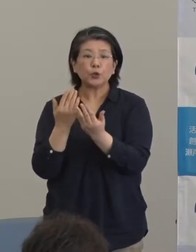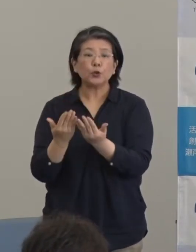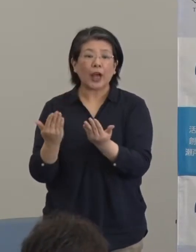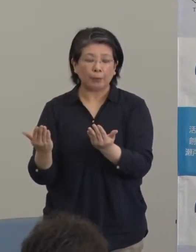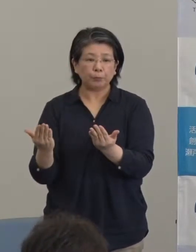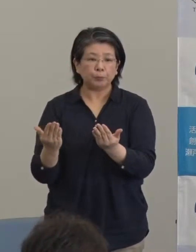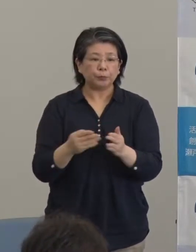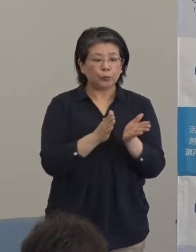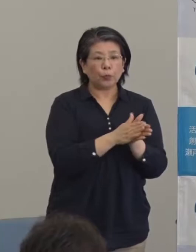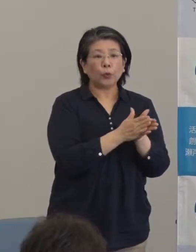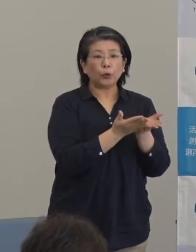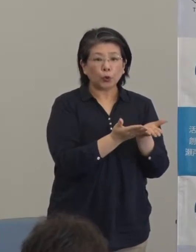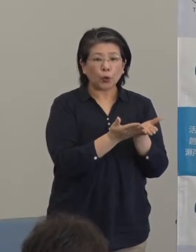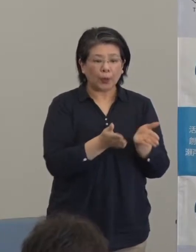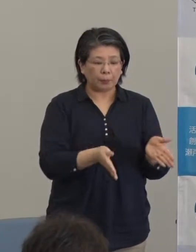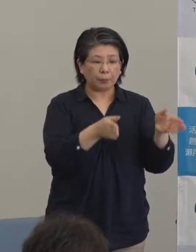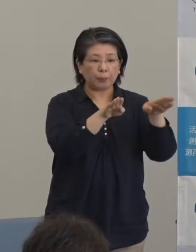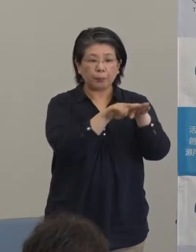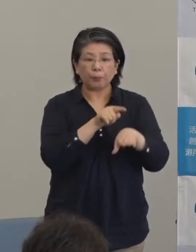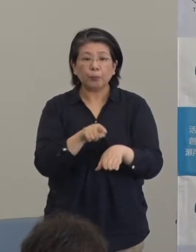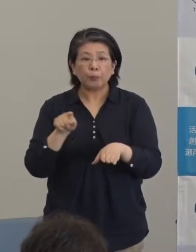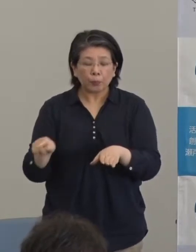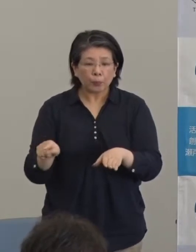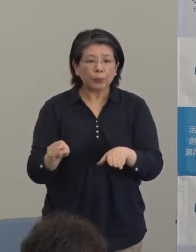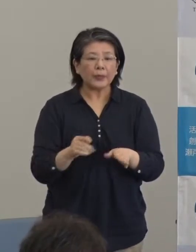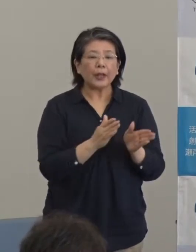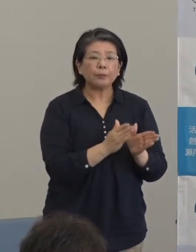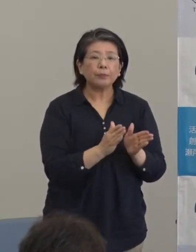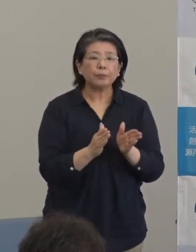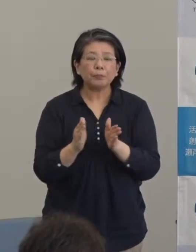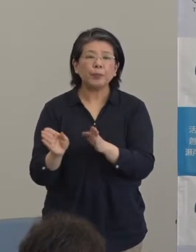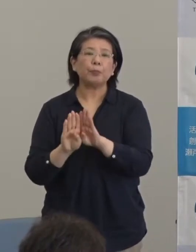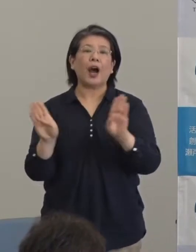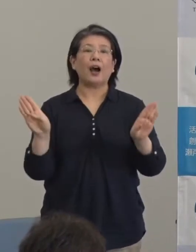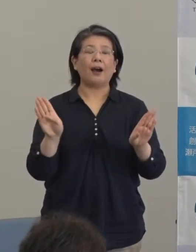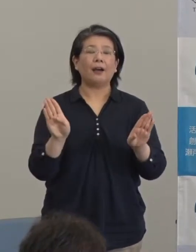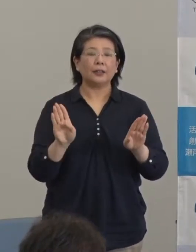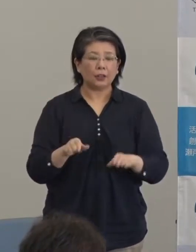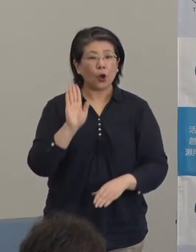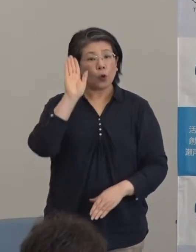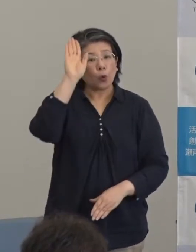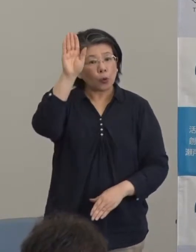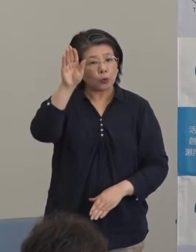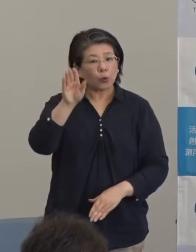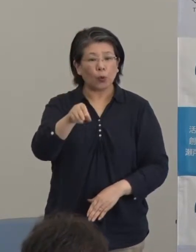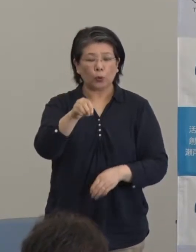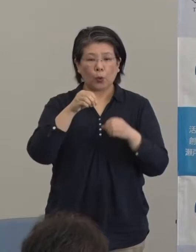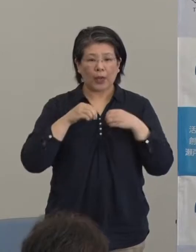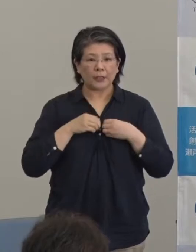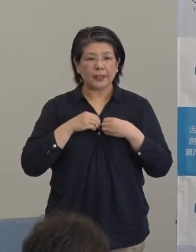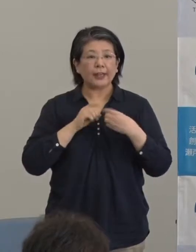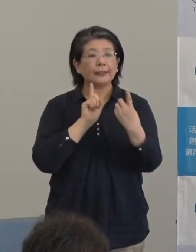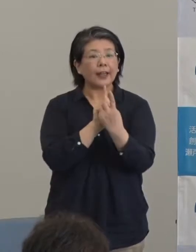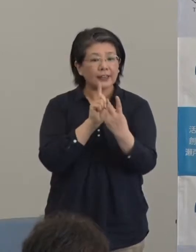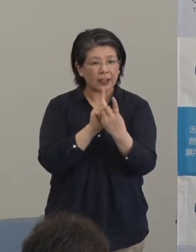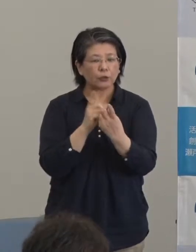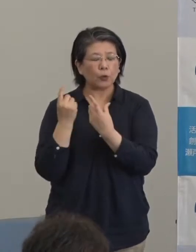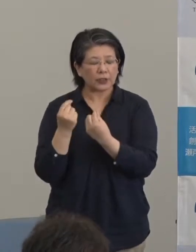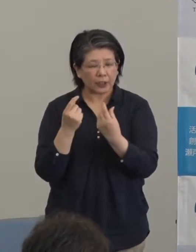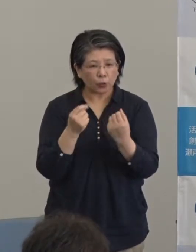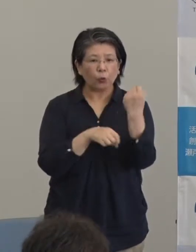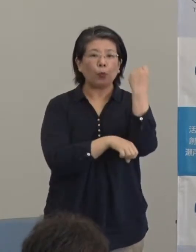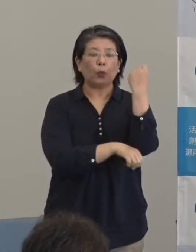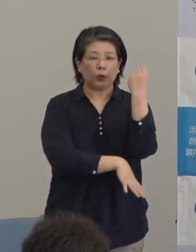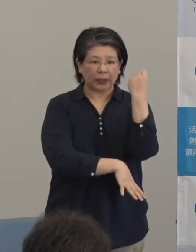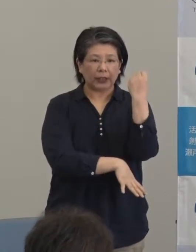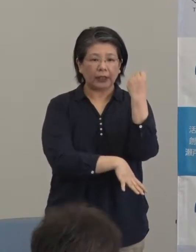開館をしておるところでございます。今後におきましては、感染拡大の防止を前提としながら、それに合わせて